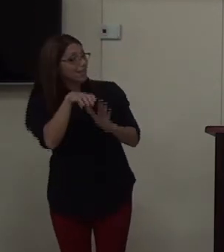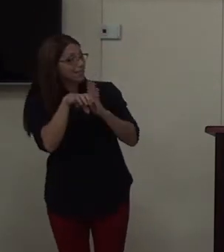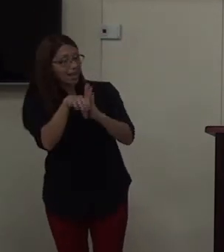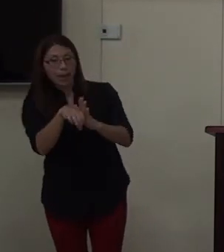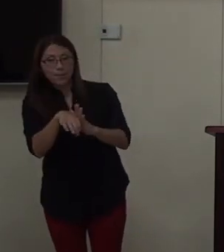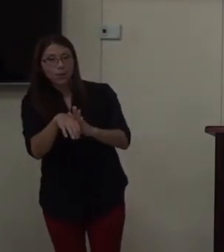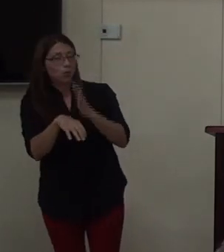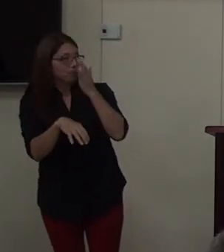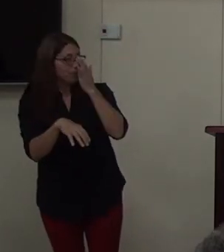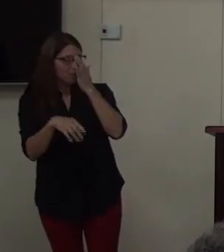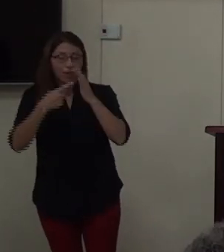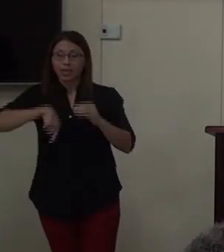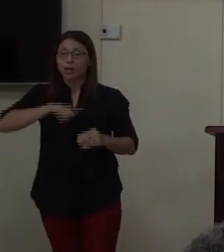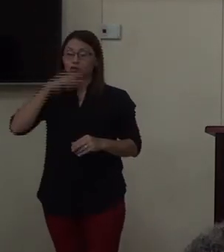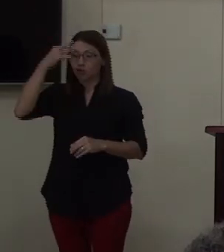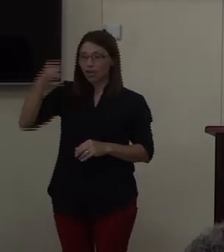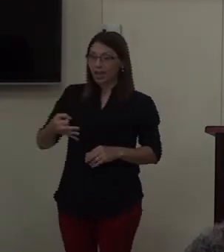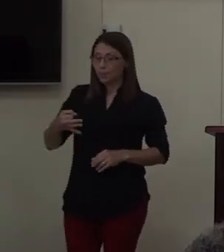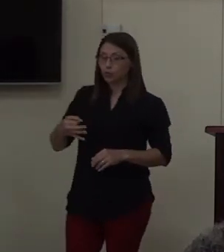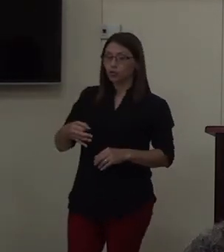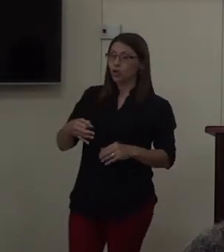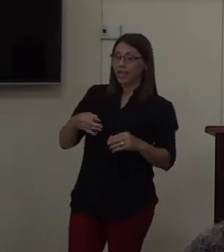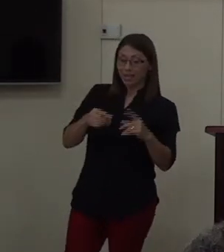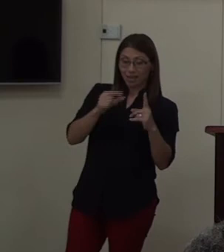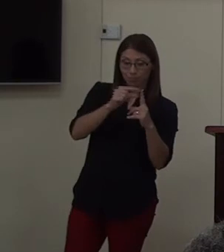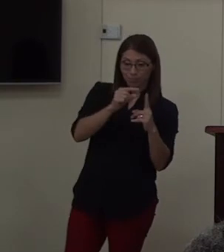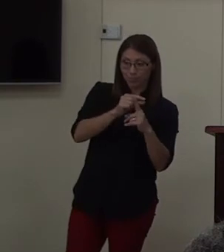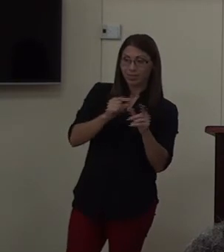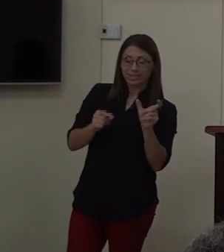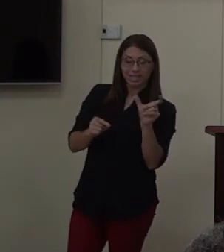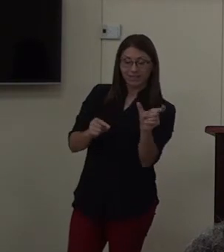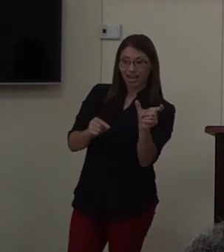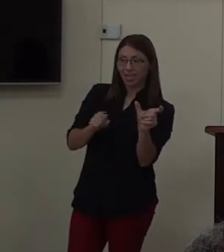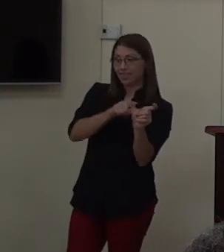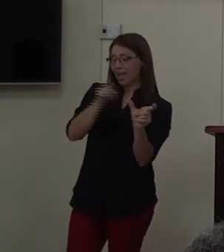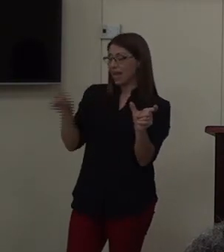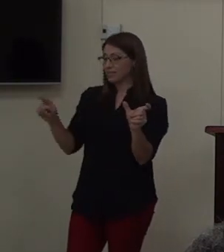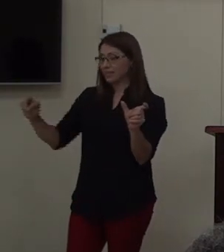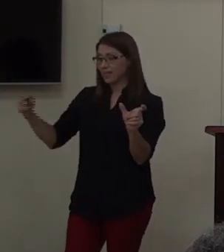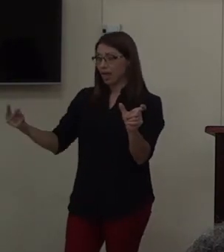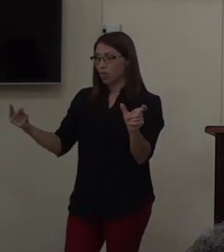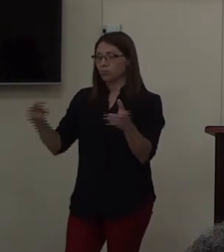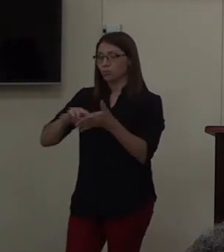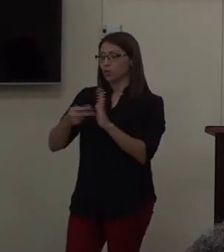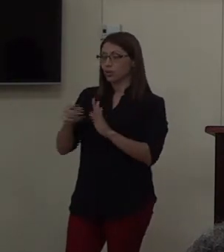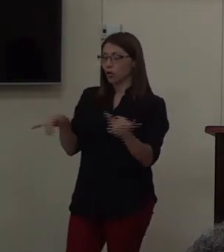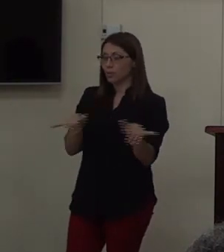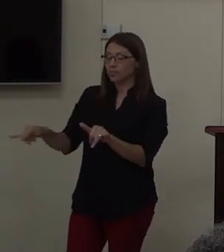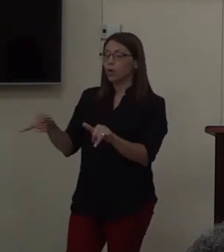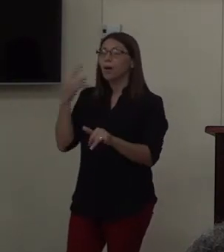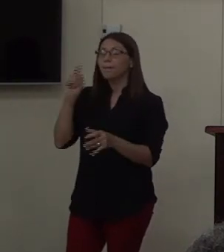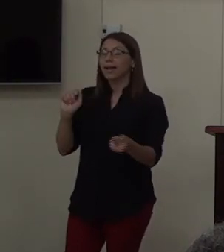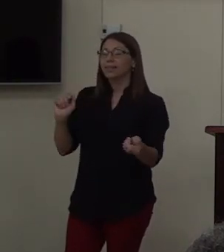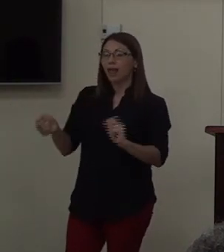alto. Creemos que es un trasvase de significante, ¿verdad? Significante y el concepto es lo mismo. Y para efectos de traducción también es una